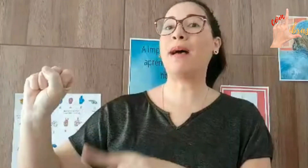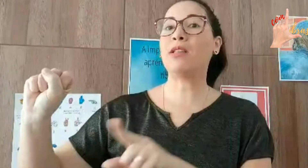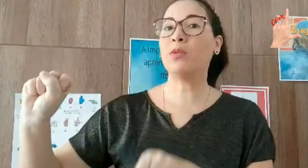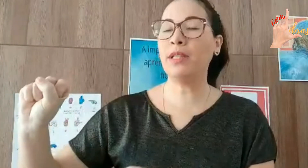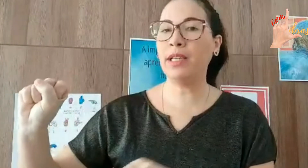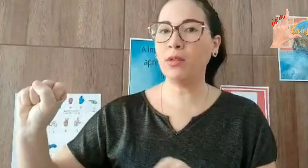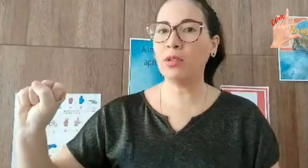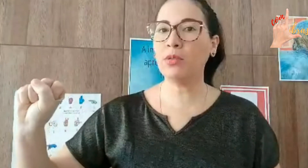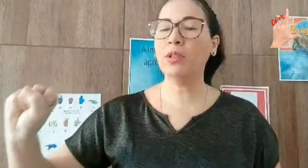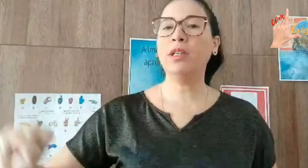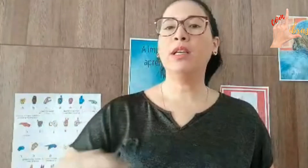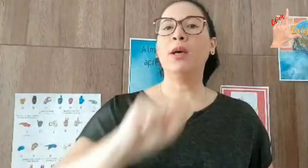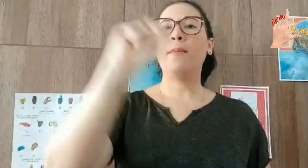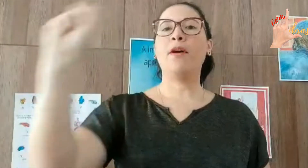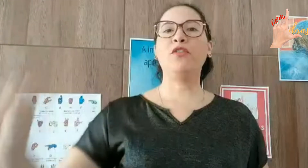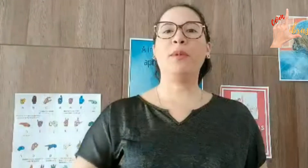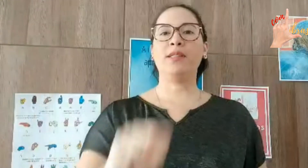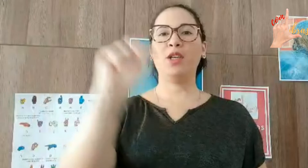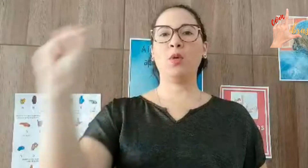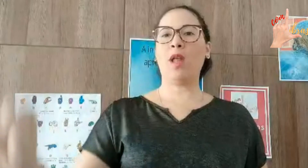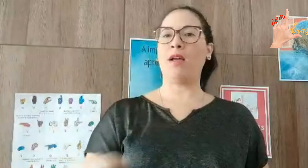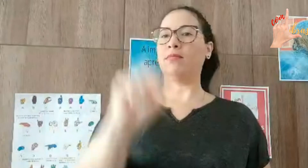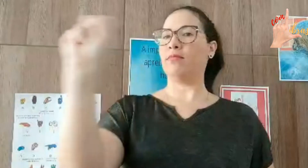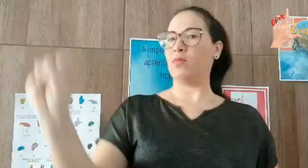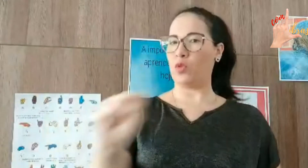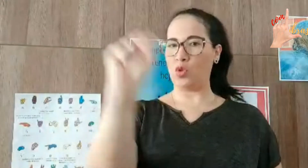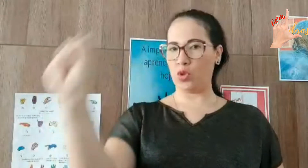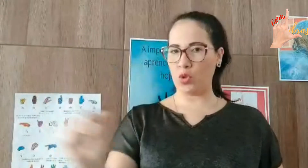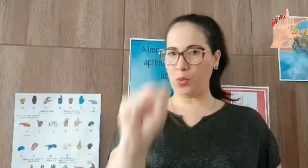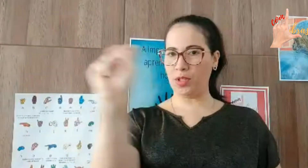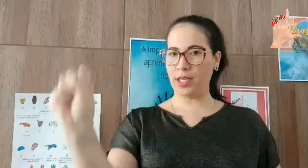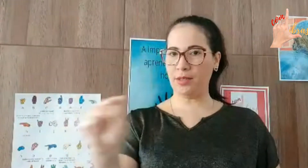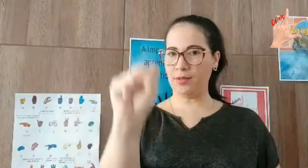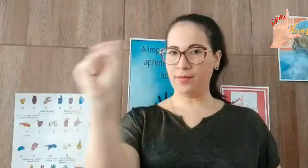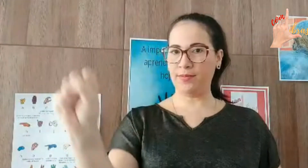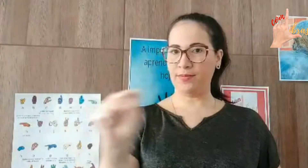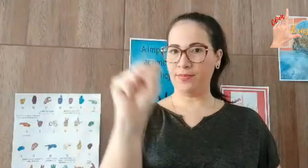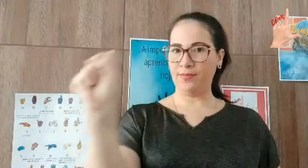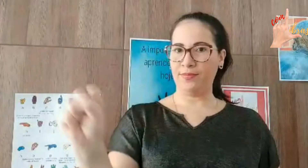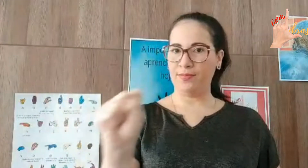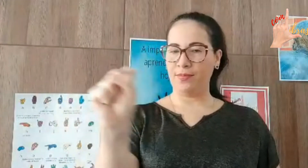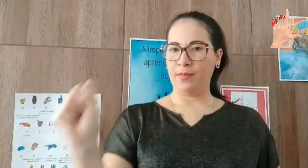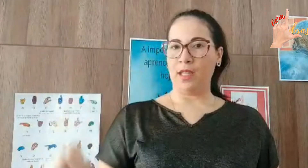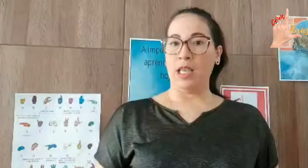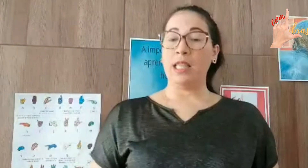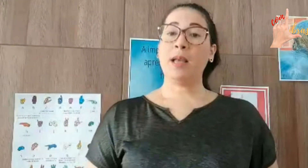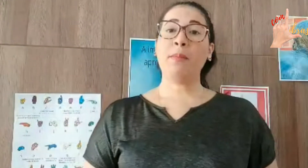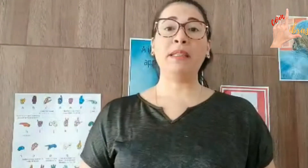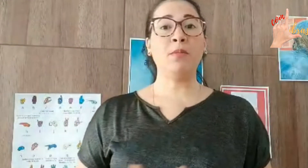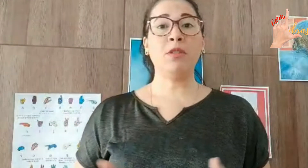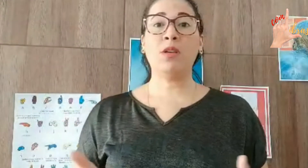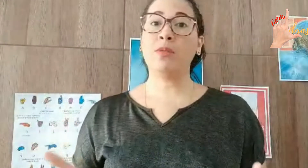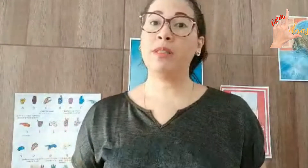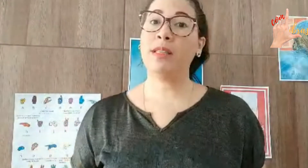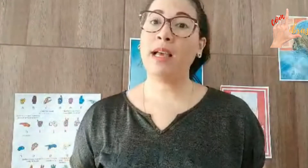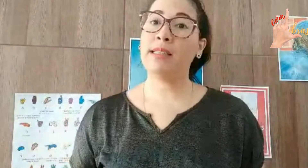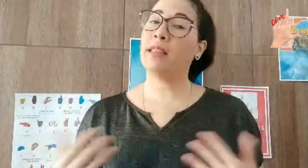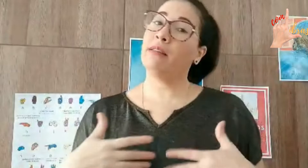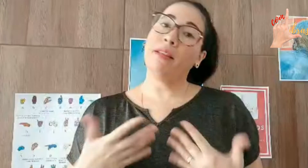espaço neutro, movimento circular. Solteiro. Também temos alguns sinais que não